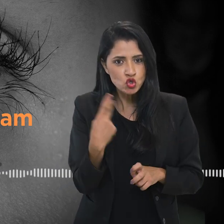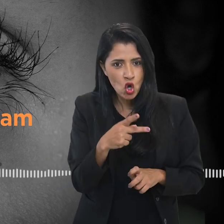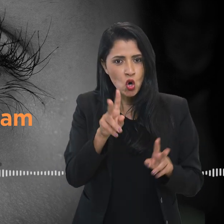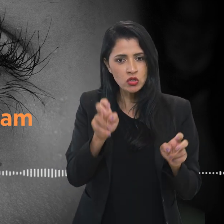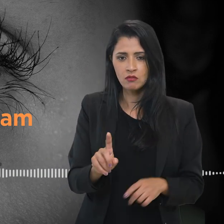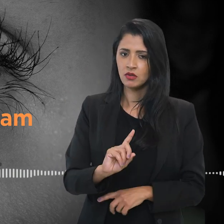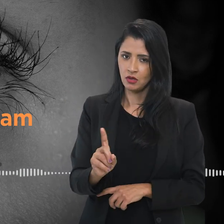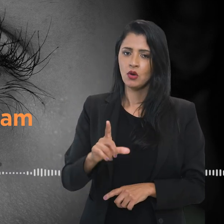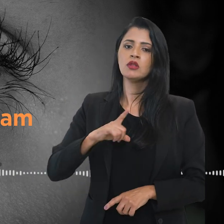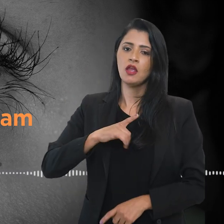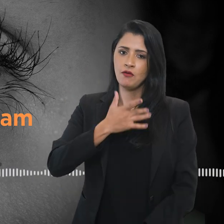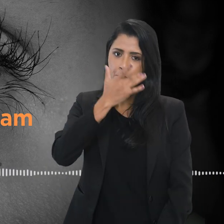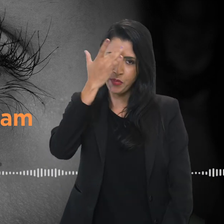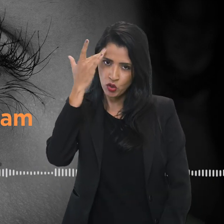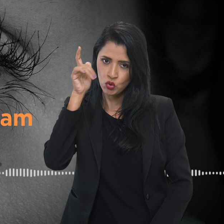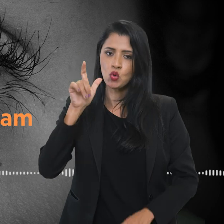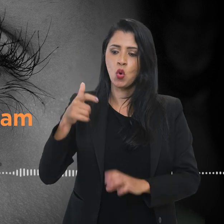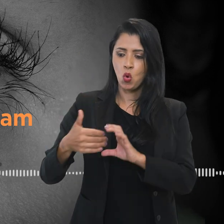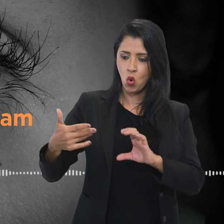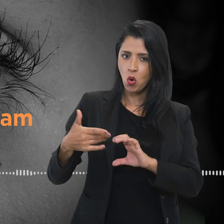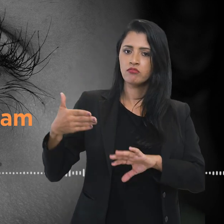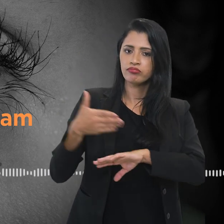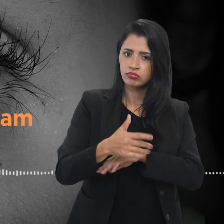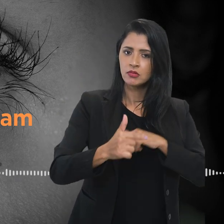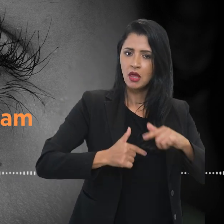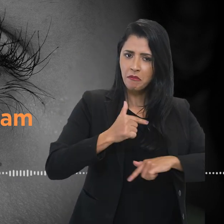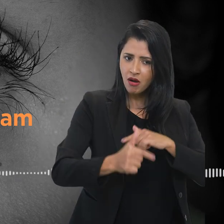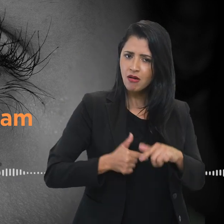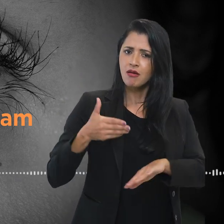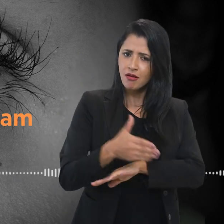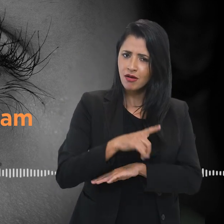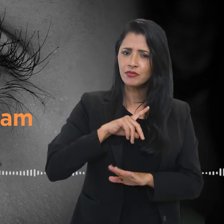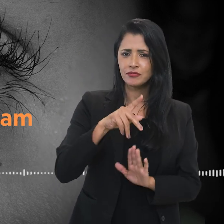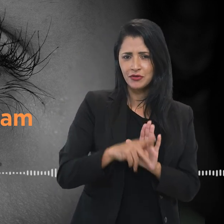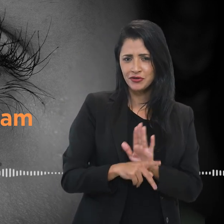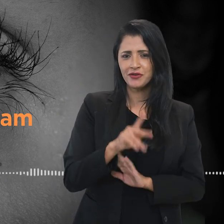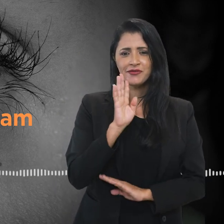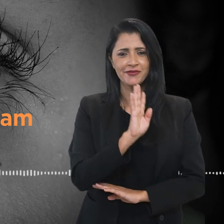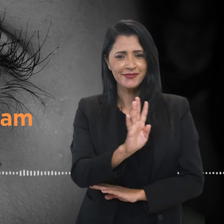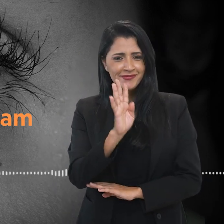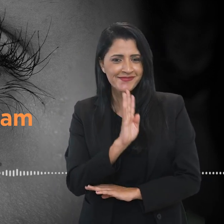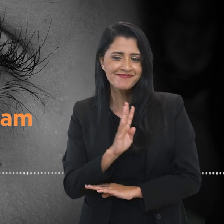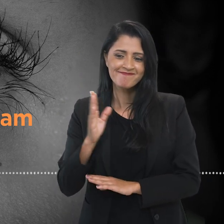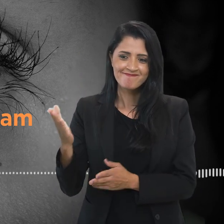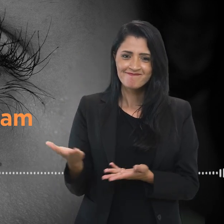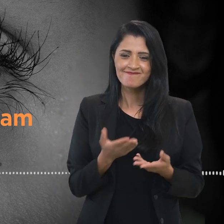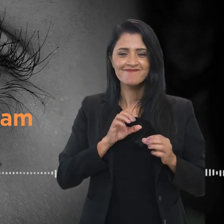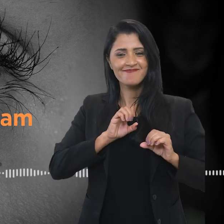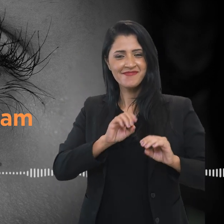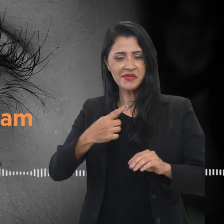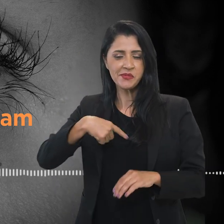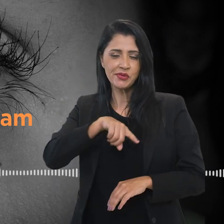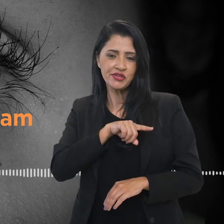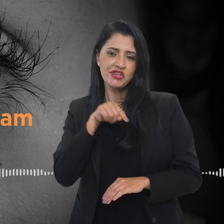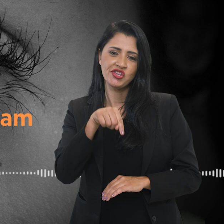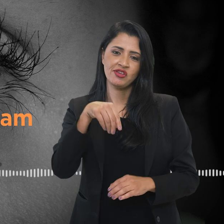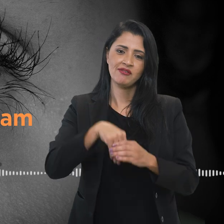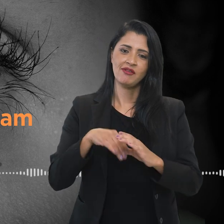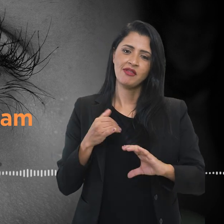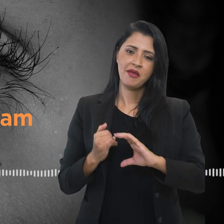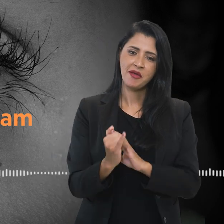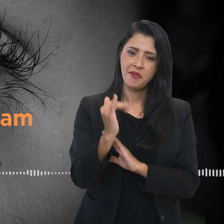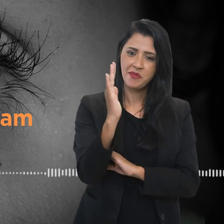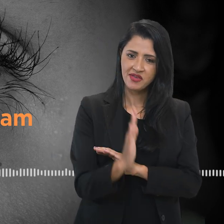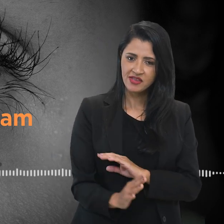teve pessoas com doenças raras ativamente trabalhando nesse projeto. Foi muito legal trazer esse ensinamento aqui para dentro da EBC